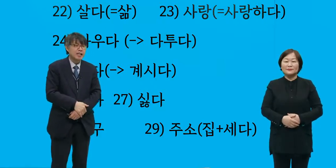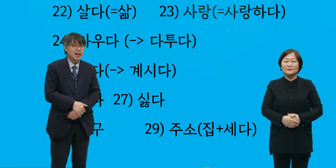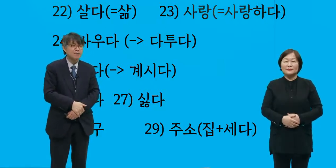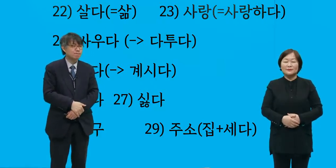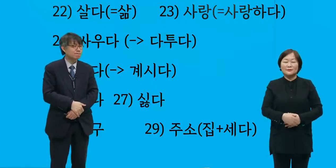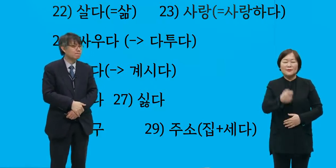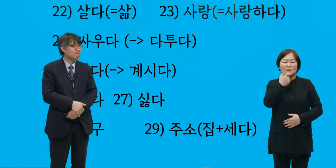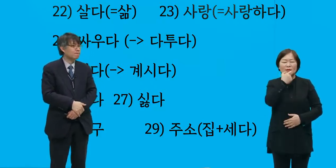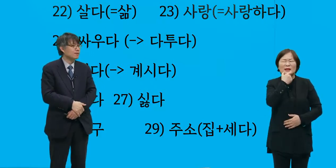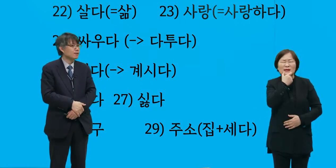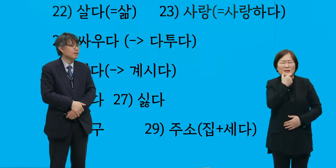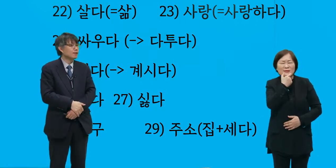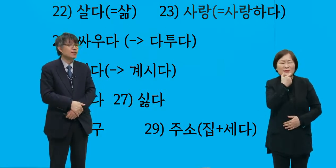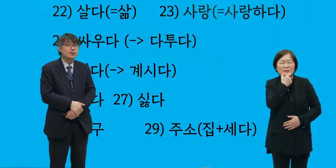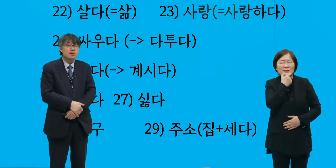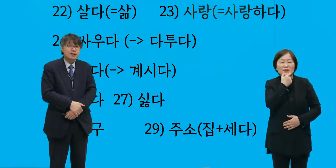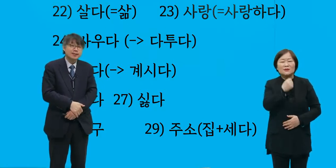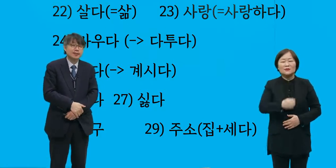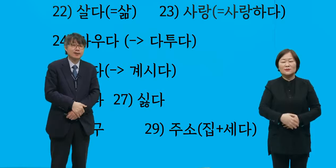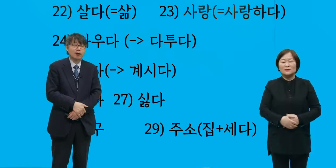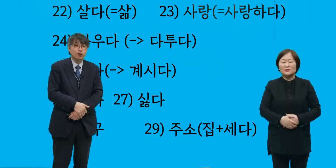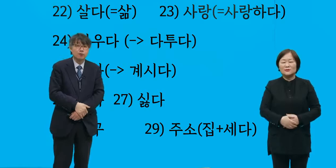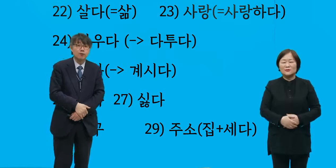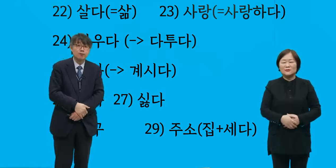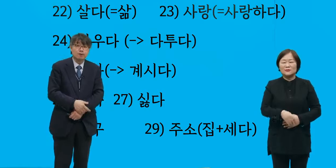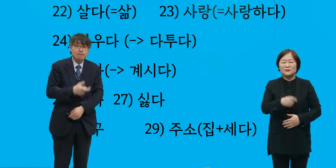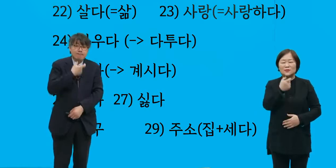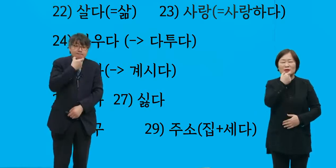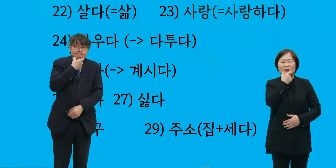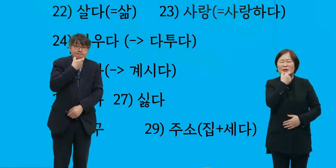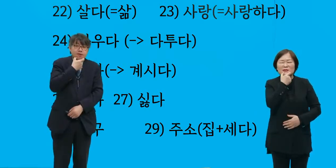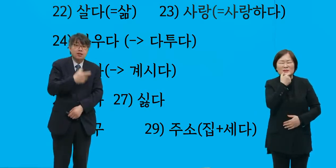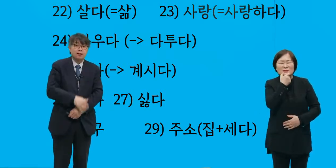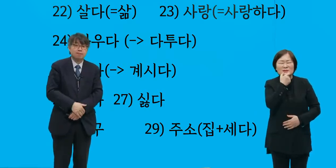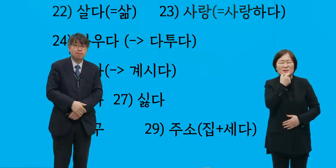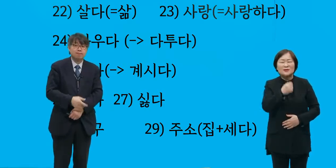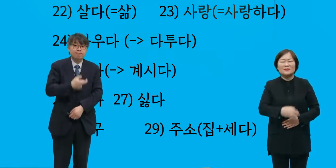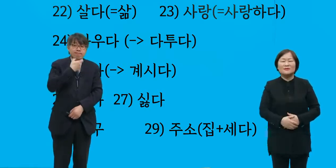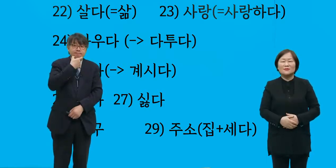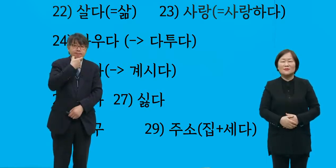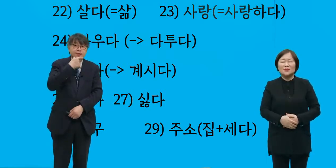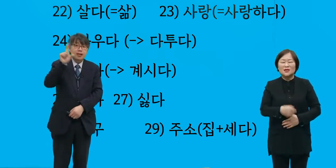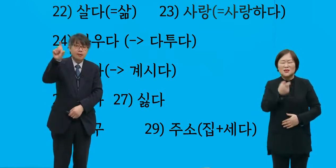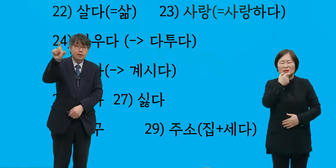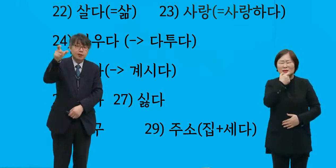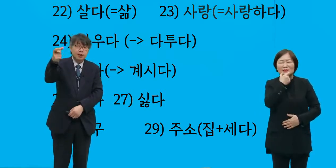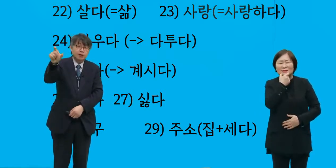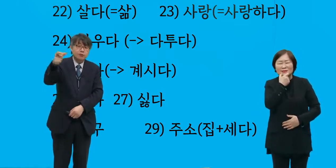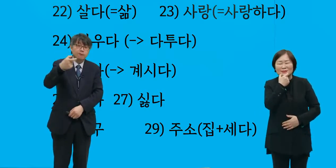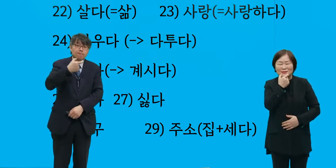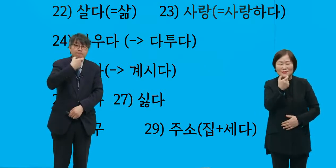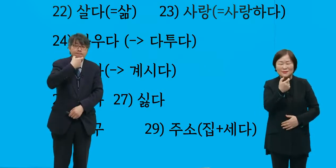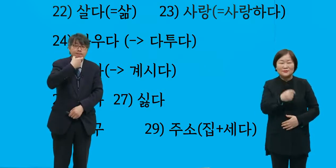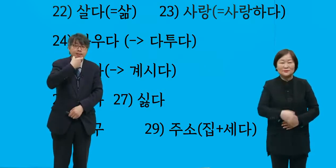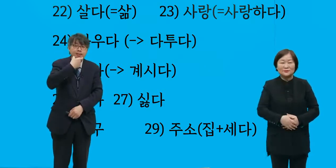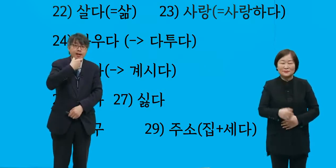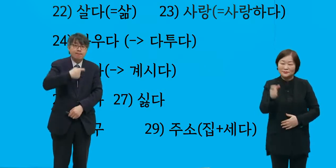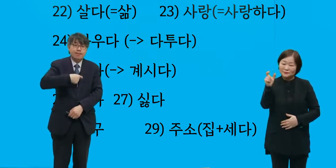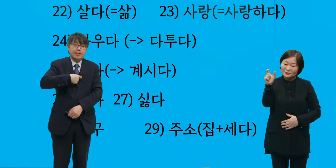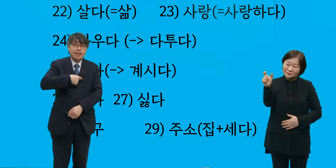싫다. 이거는 얼굴 표정이 중요합니다. 싫다. 자, 이렇게 해가지고 싫다, 싫다